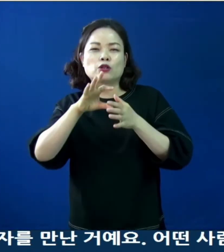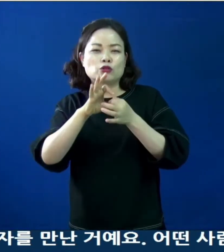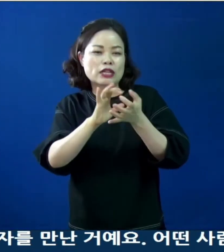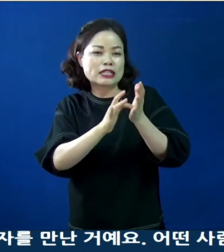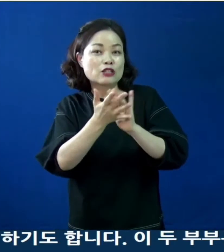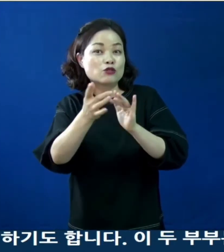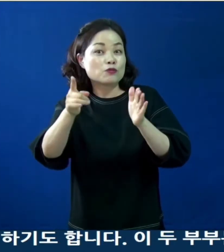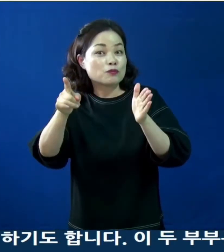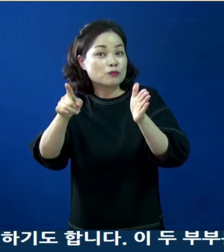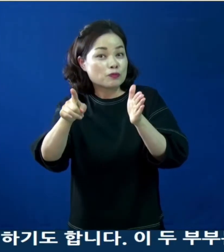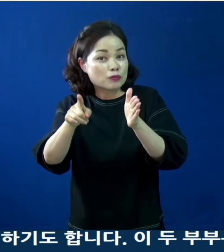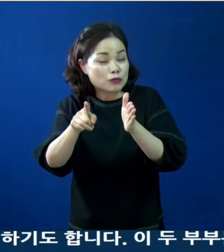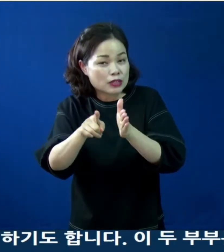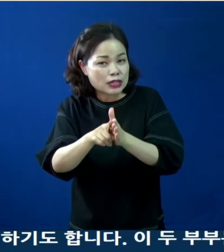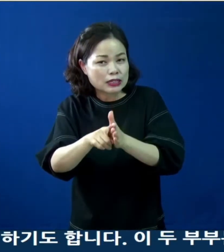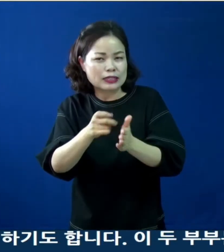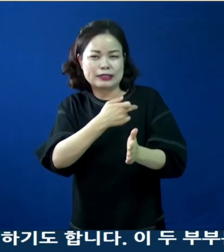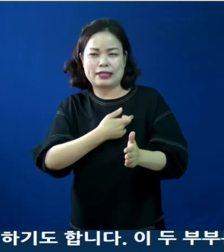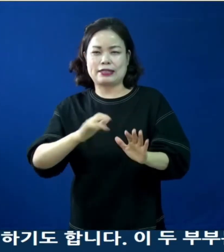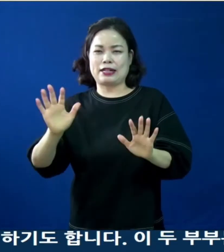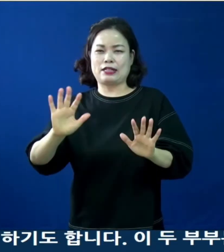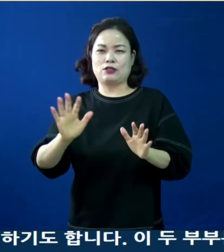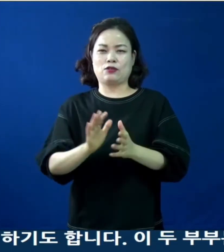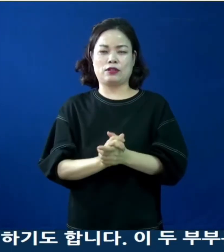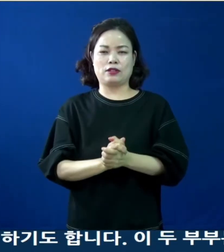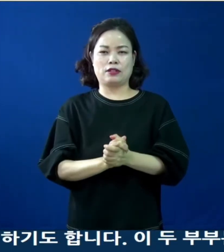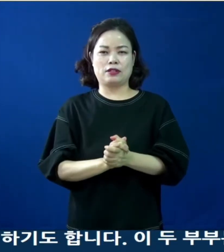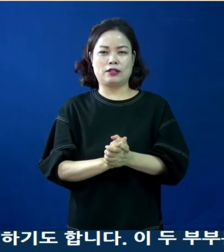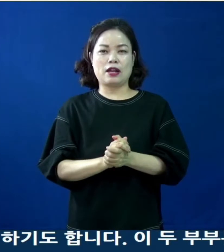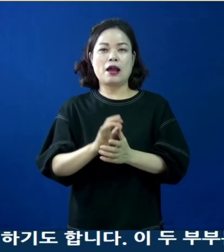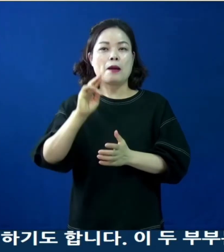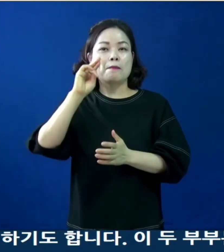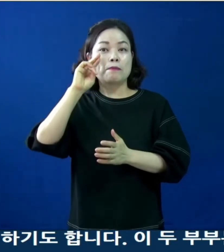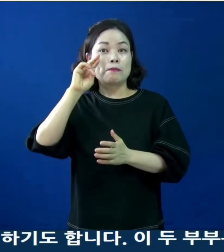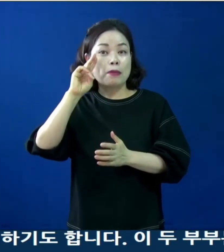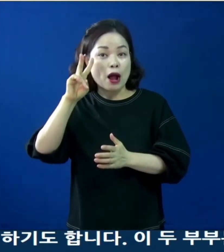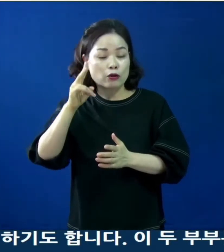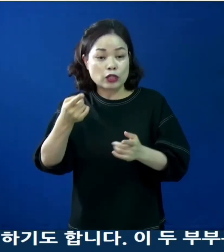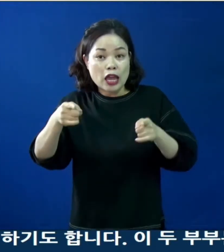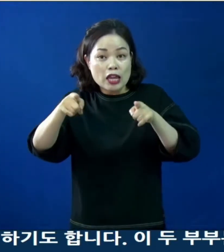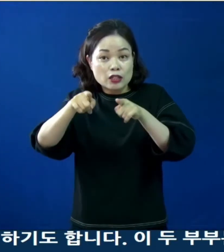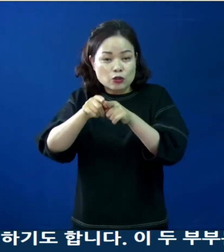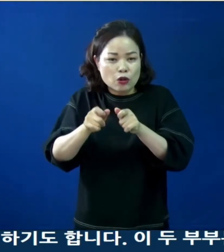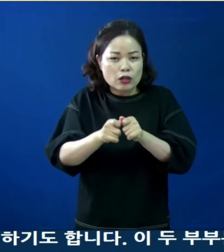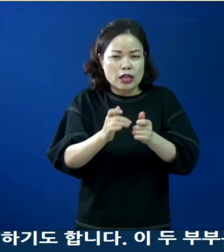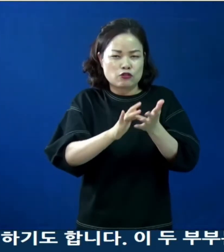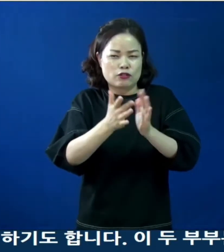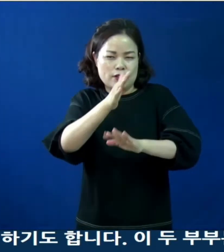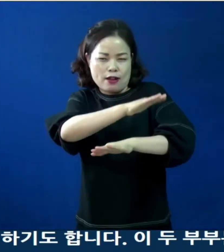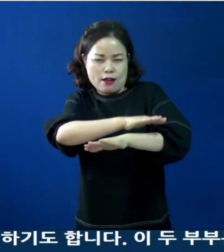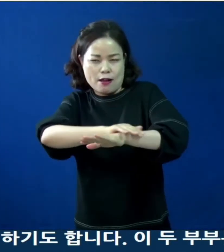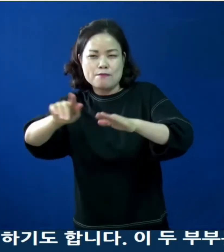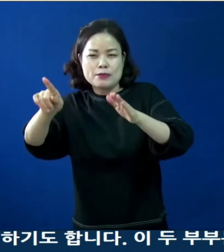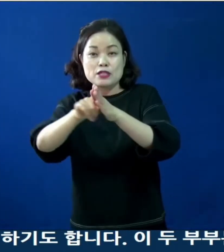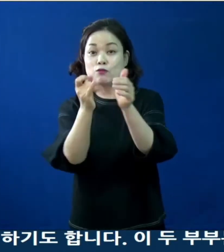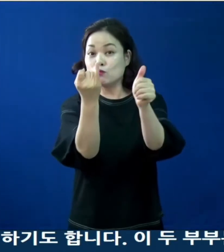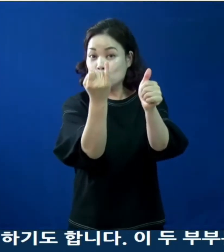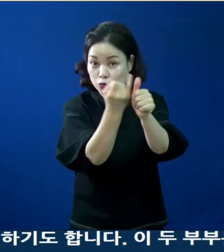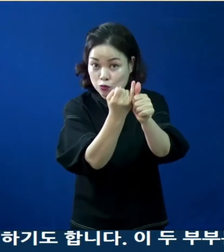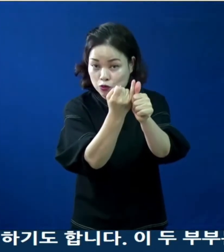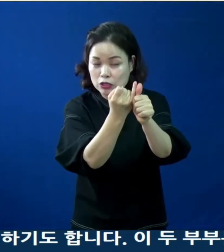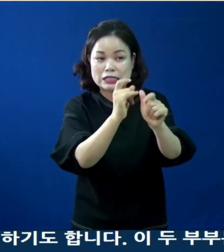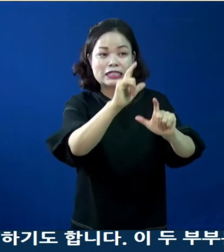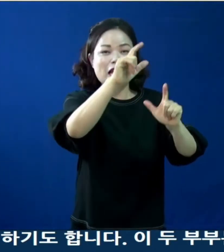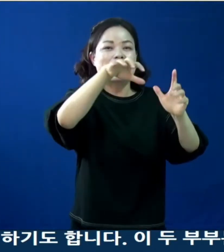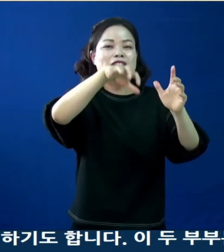믿게 된 바울의 제자가 아니고 사실은 바울의 동역자인 겁니다. 예수를 잘 믿는 상태에서 바울을 만난 겁니다. 사실은